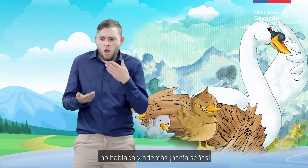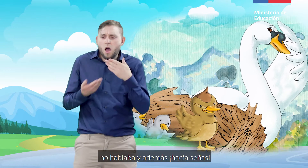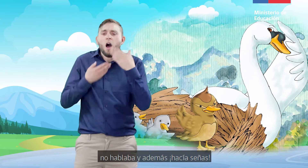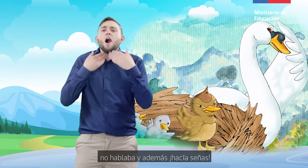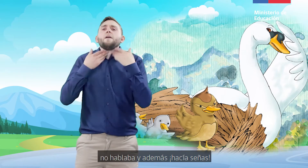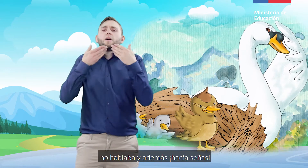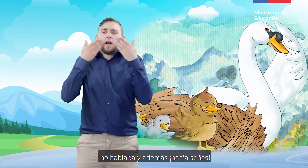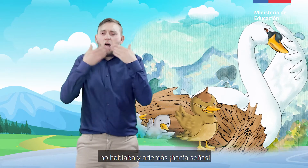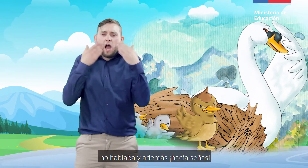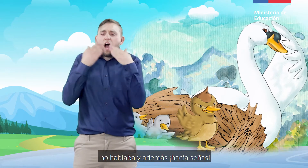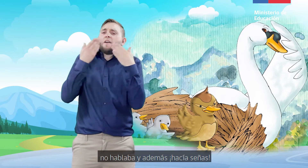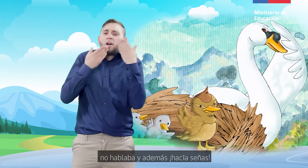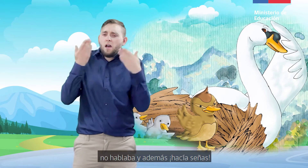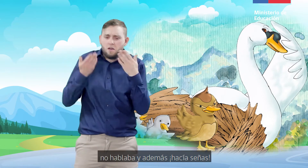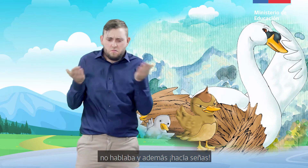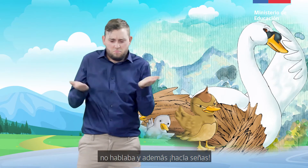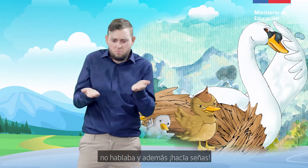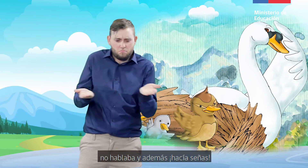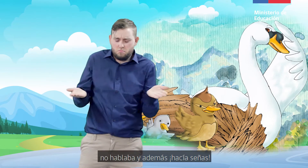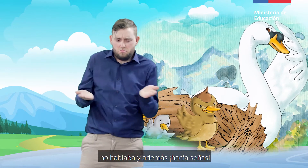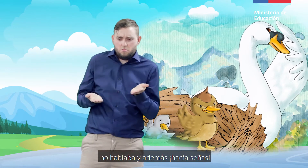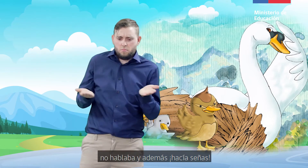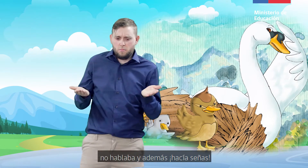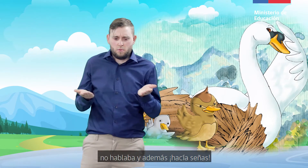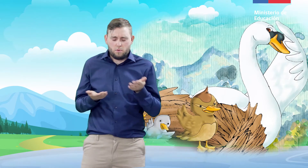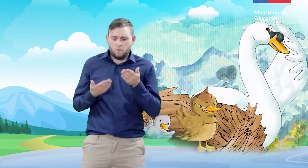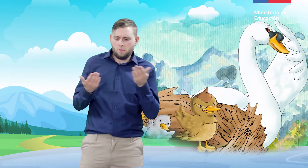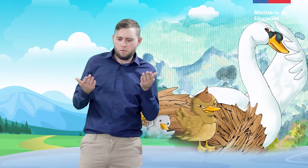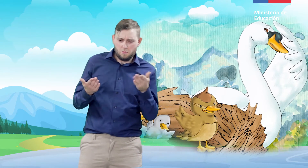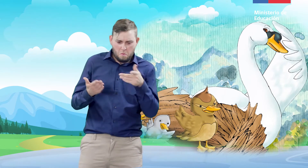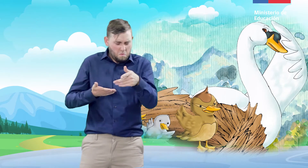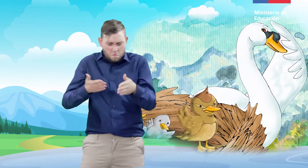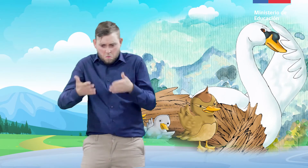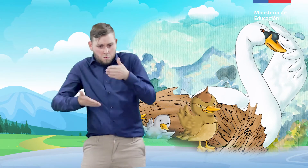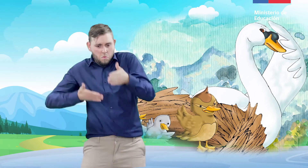No hablaba y además hacía señas.